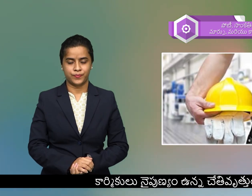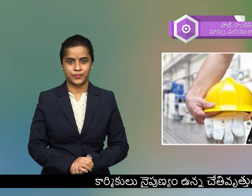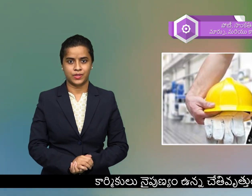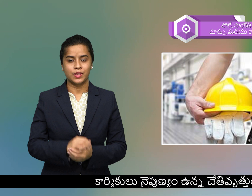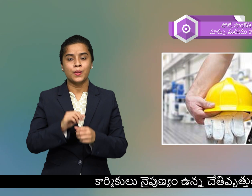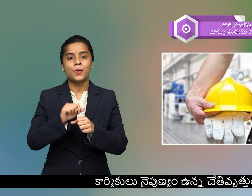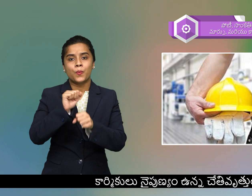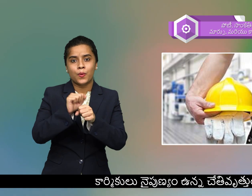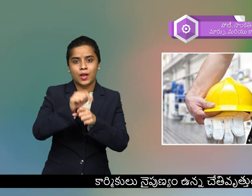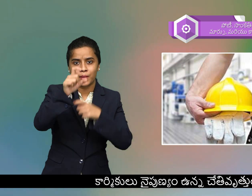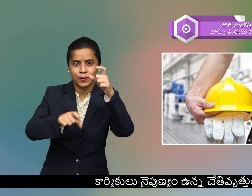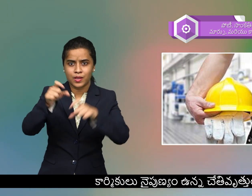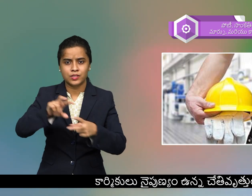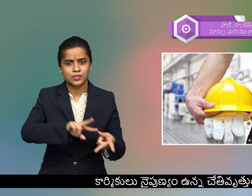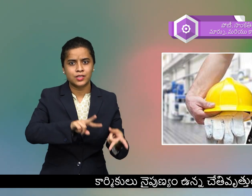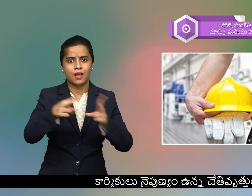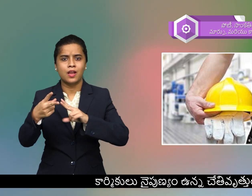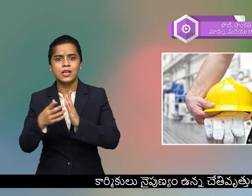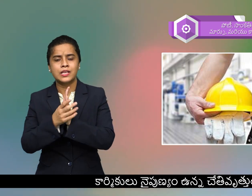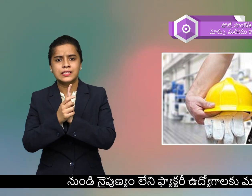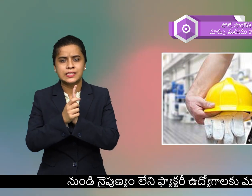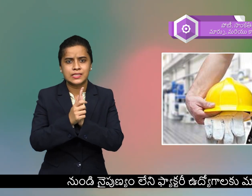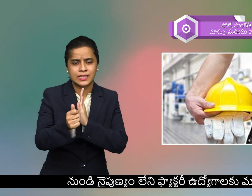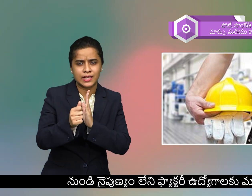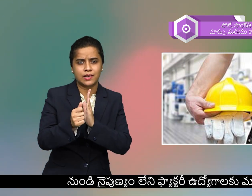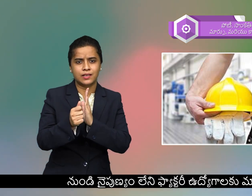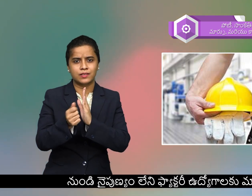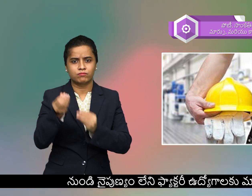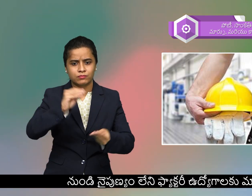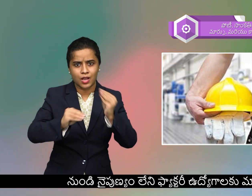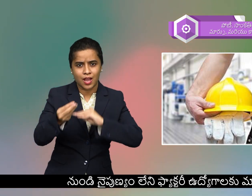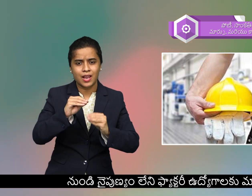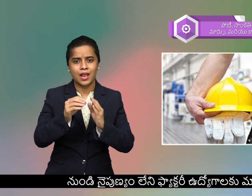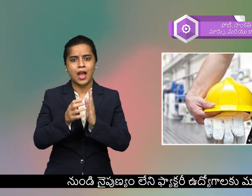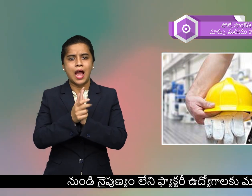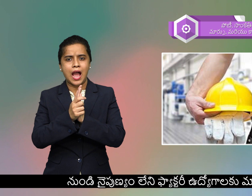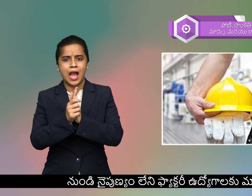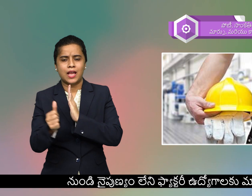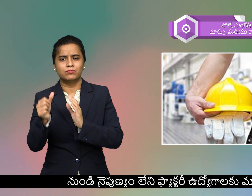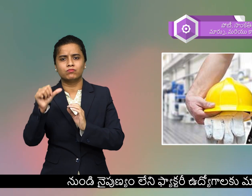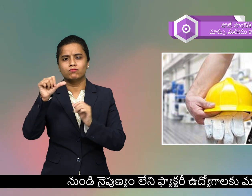కార్మికులు నైపుణ్యం ఉన్న చేతి వృత్తుల నుండి నైపుణ్యం లేని ఫ్యాక్టరీ ఉద్యోగాలకు